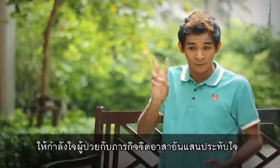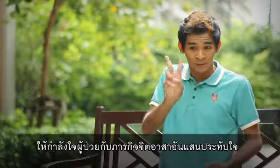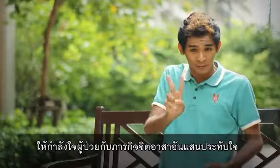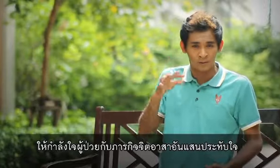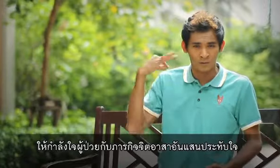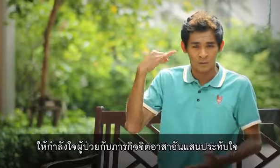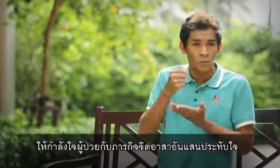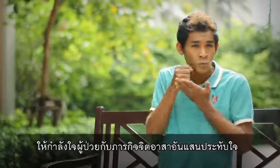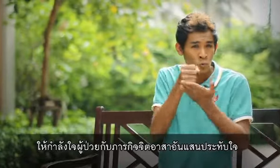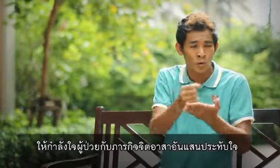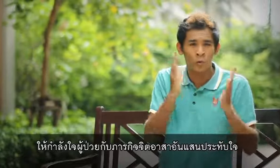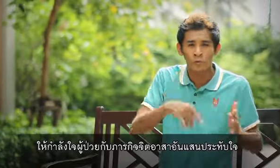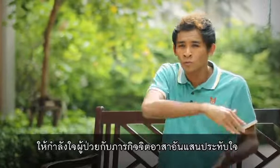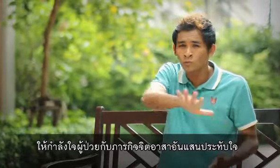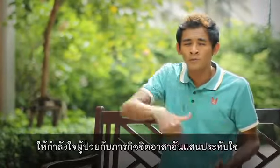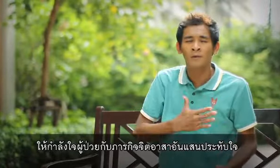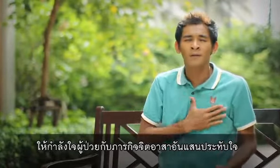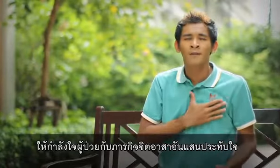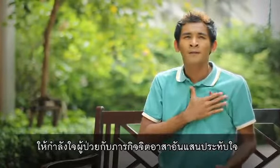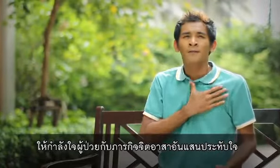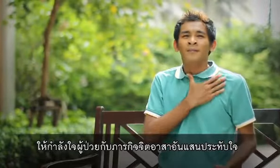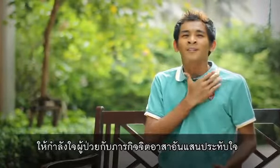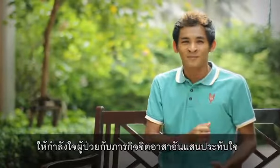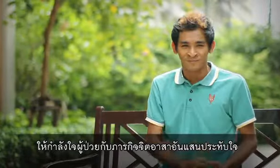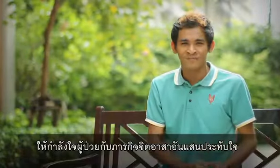จิตอาสาอันแสนประทับใจ